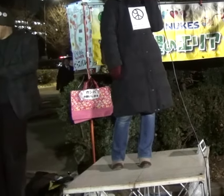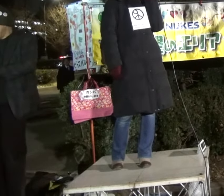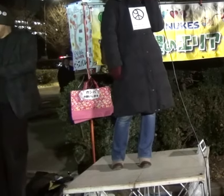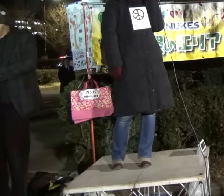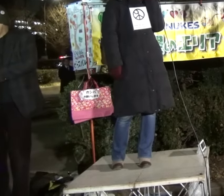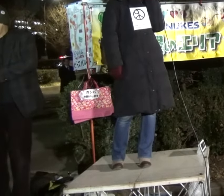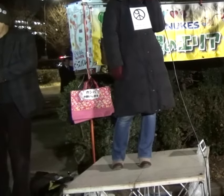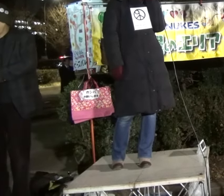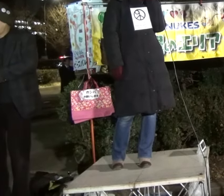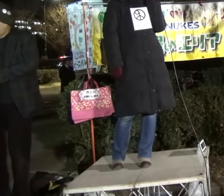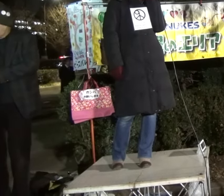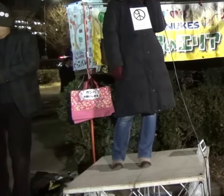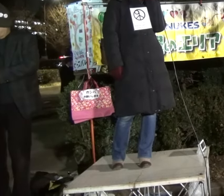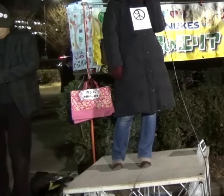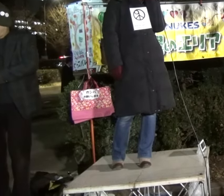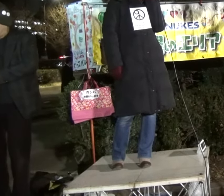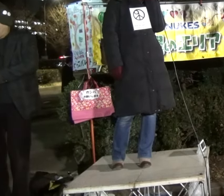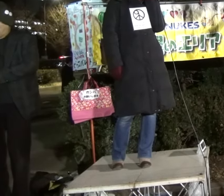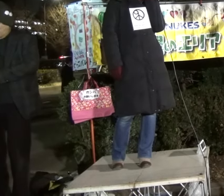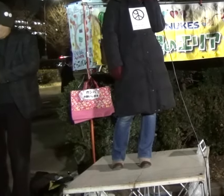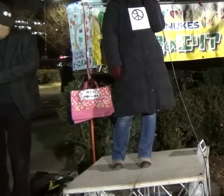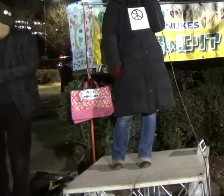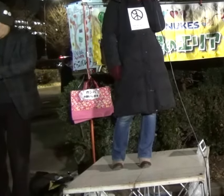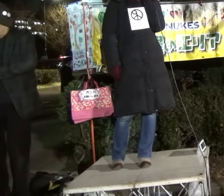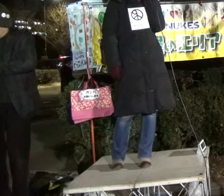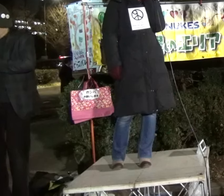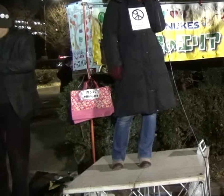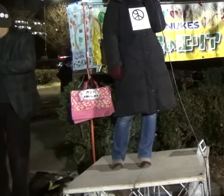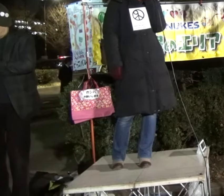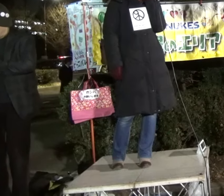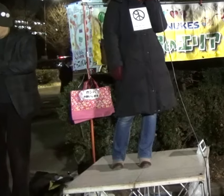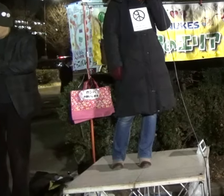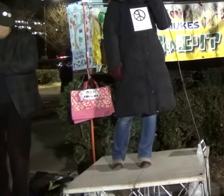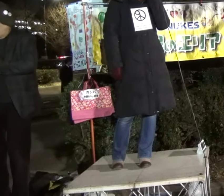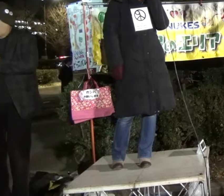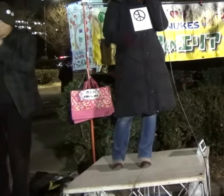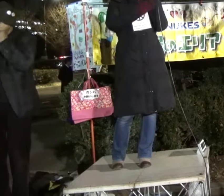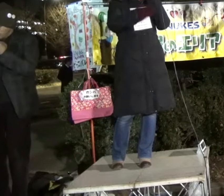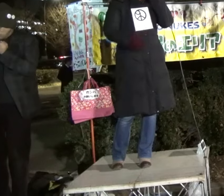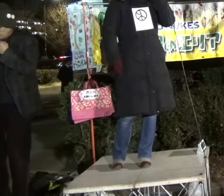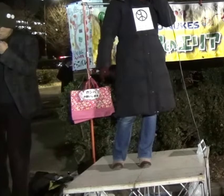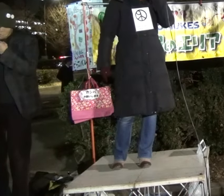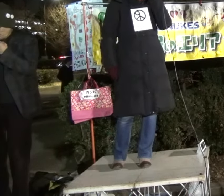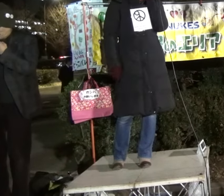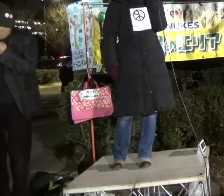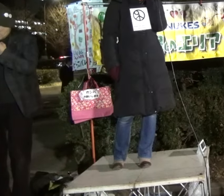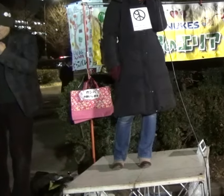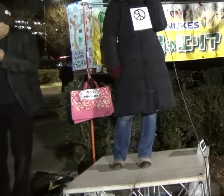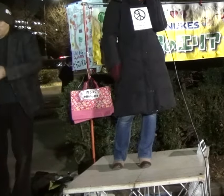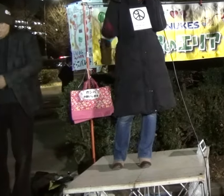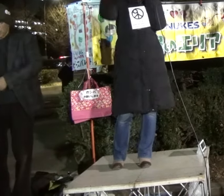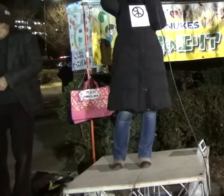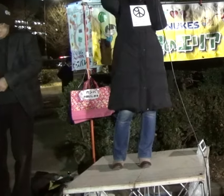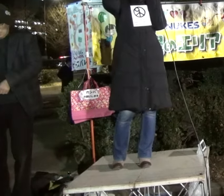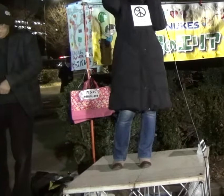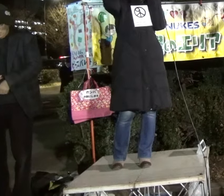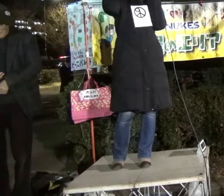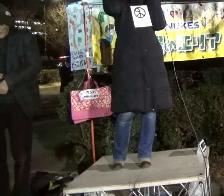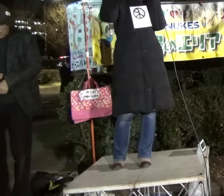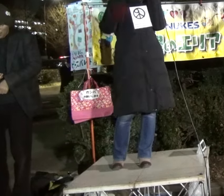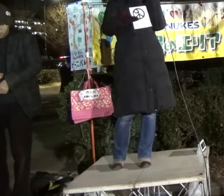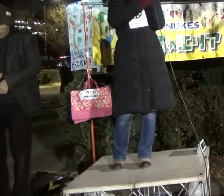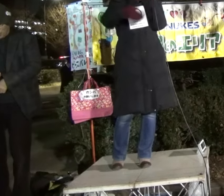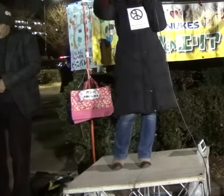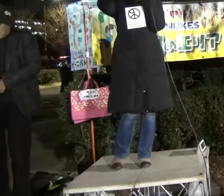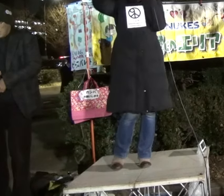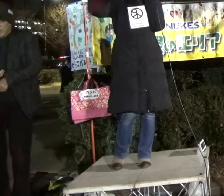言っても信用してる人って何だろうっていうのは、僕は、 いや信用してないけ、信用してない、利用してるだけですよね。バカを踊らしとい